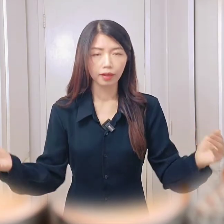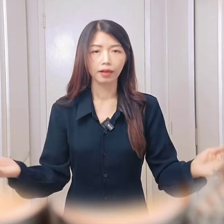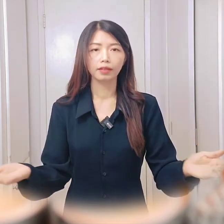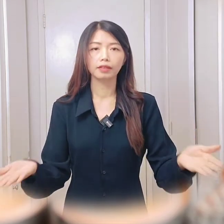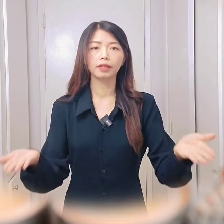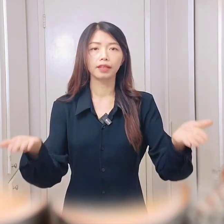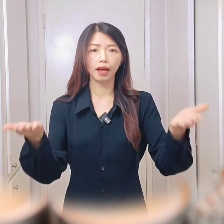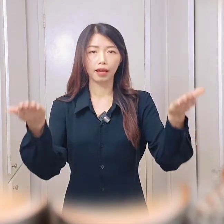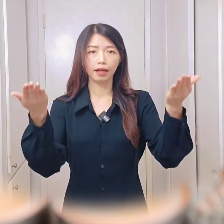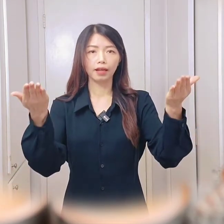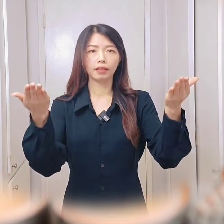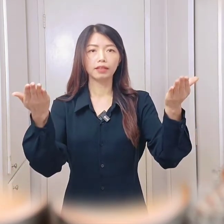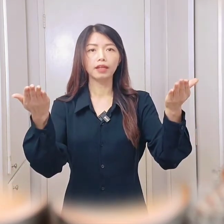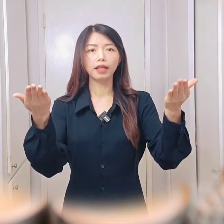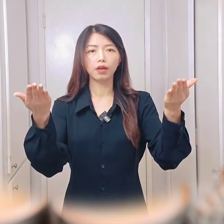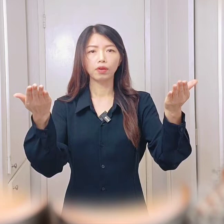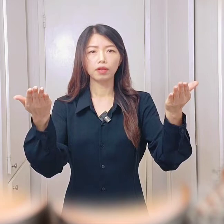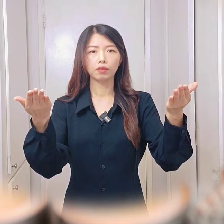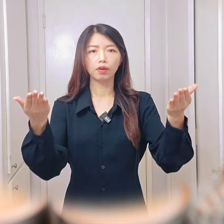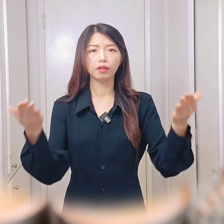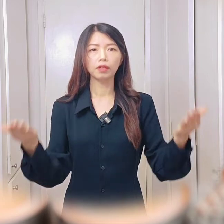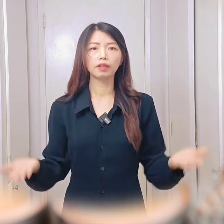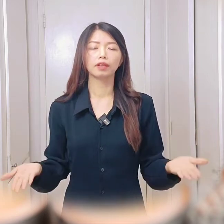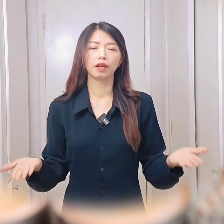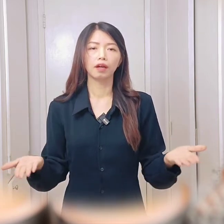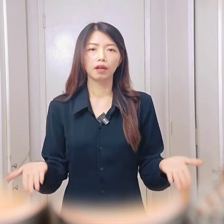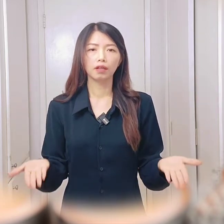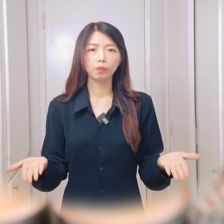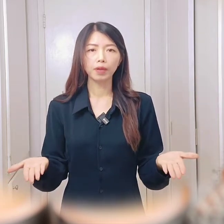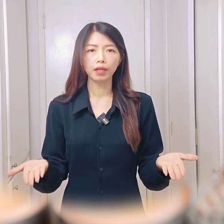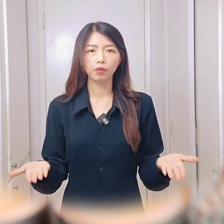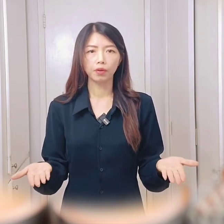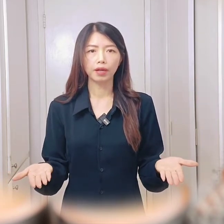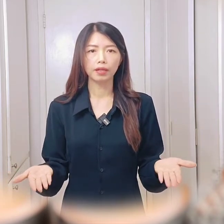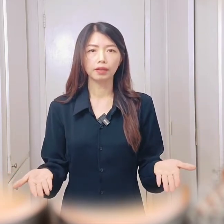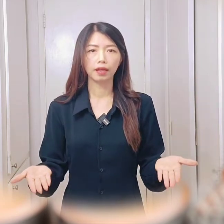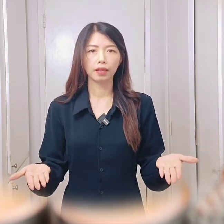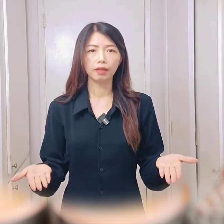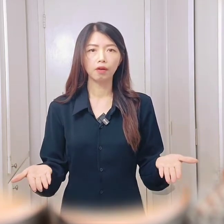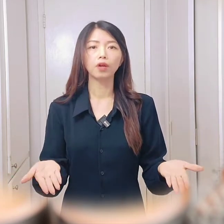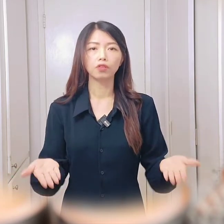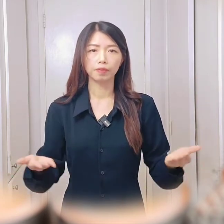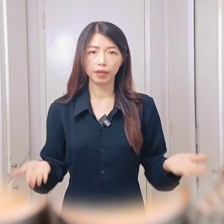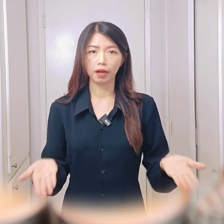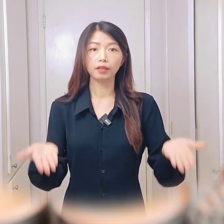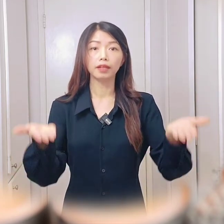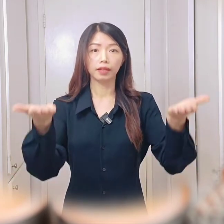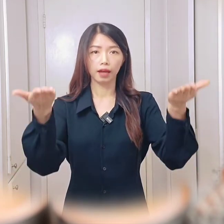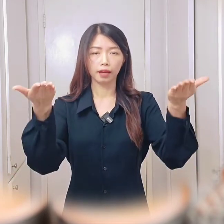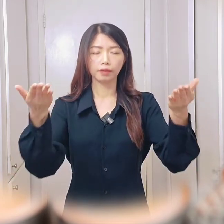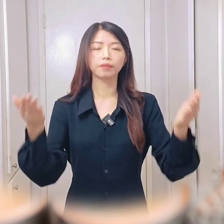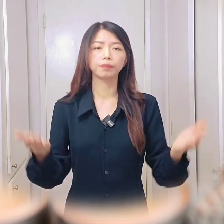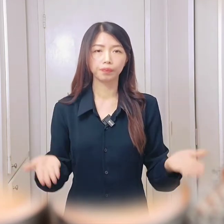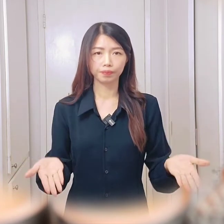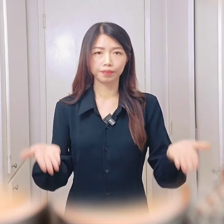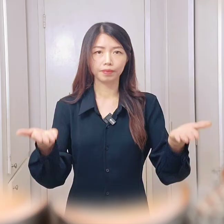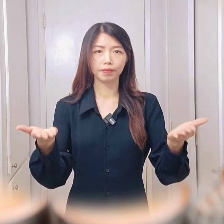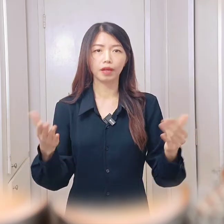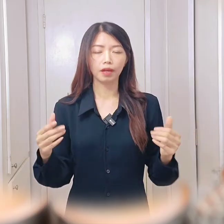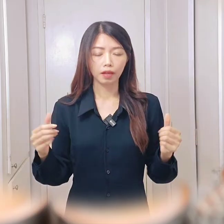경배 드리다. 드리다라고 하는 뜻의 수어는 손바닥이 위로 한 상태에서 올려주시면 돼요. 드리다.